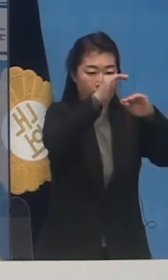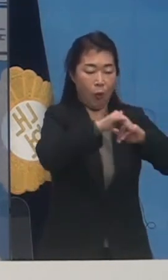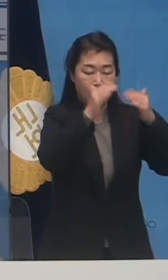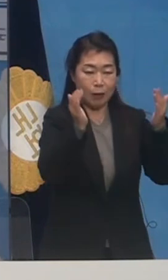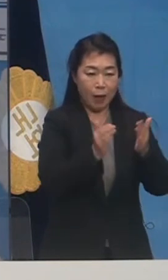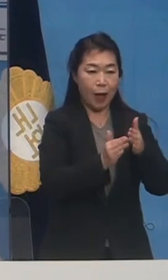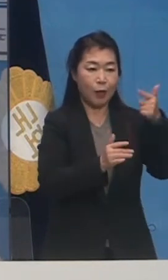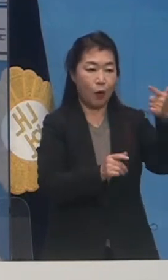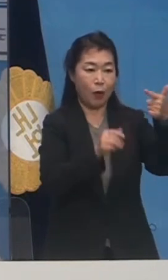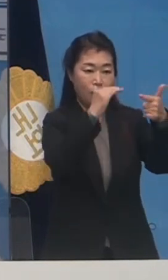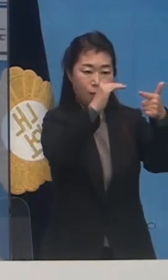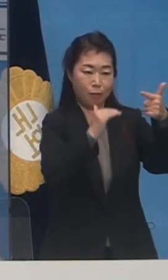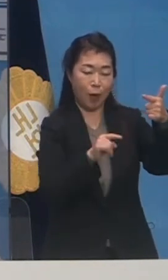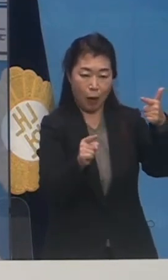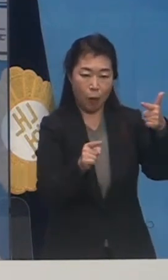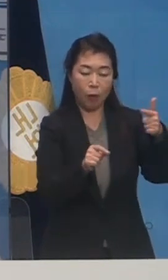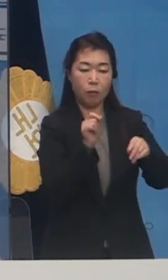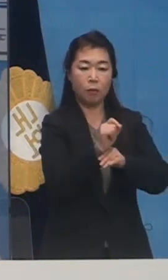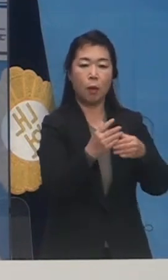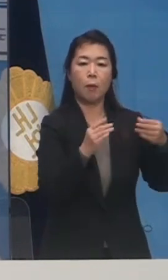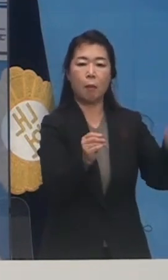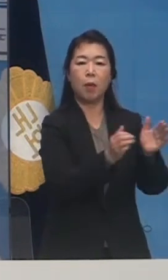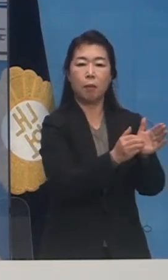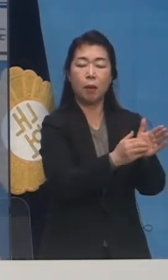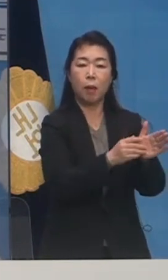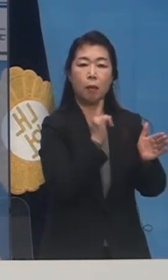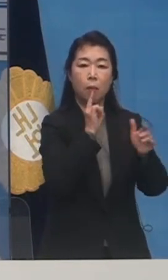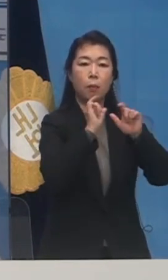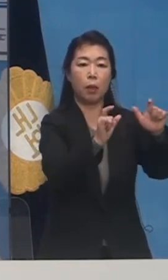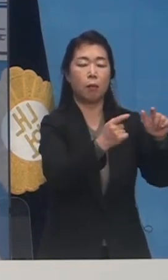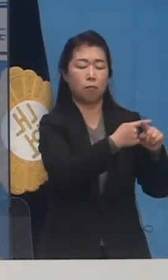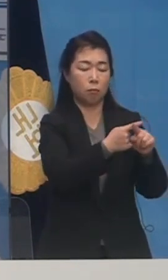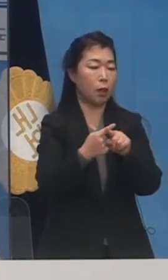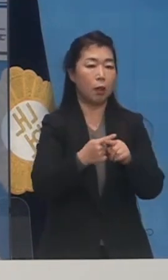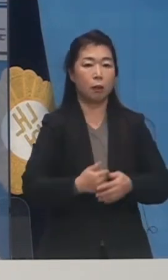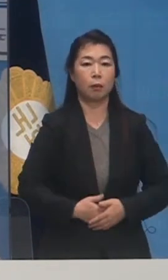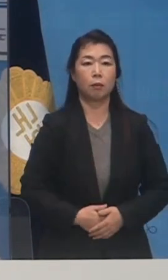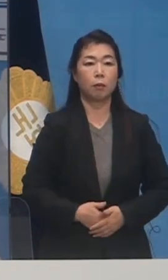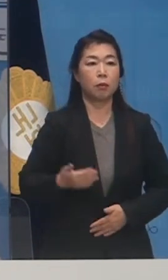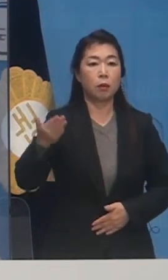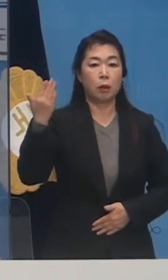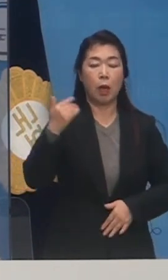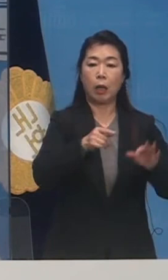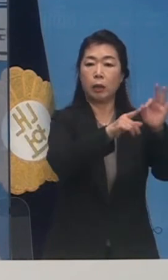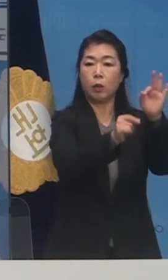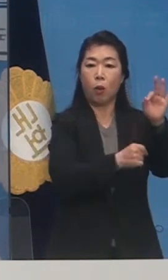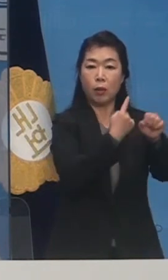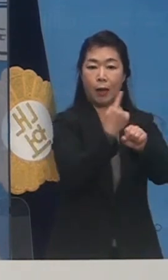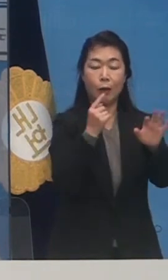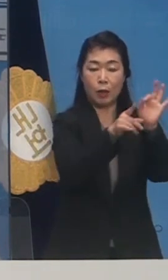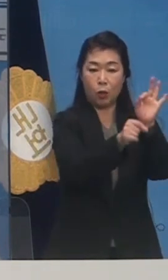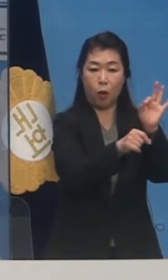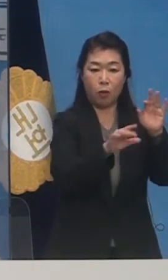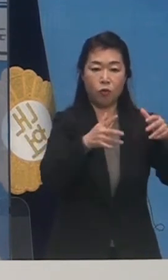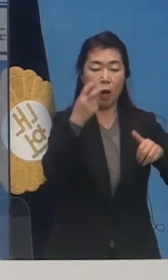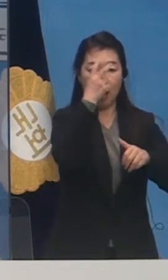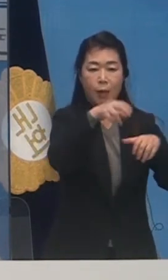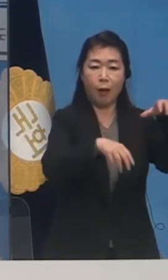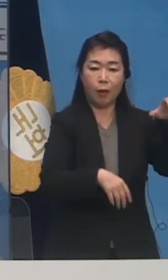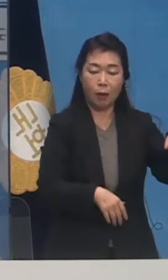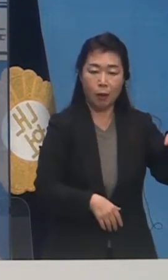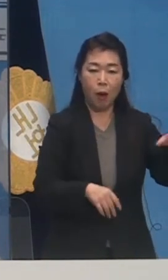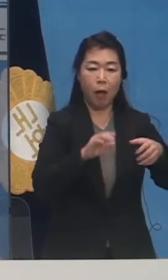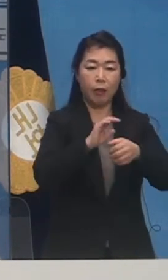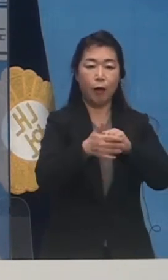모두 행정 종결 처리를 통보했습니다. 저는 지난 10월 국정감사장에서